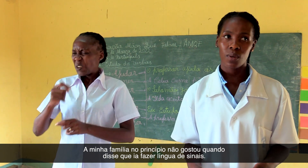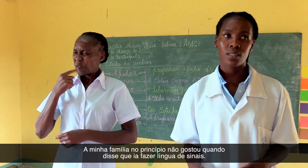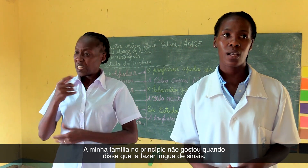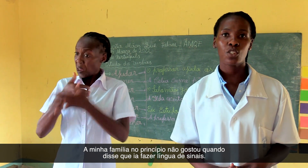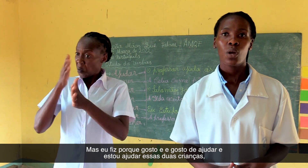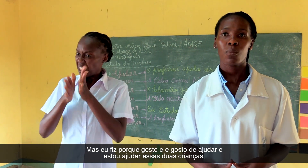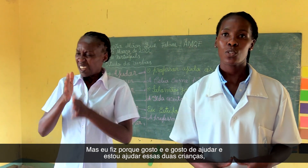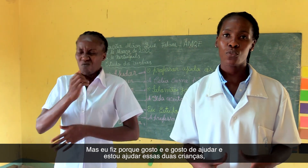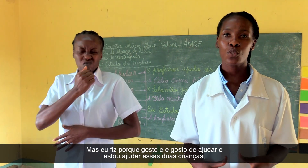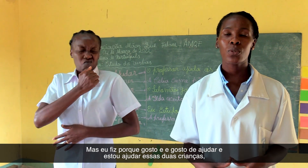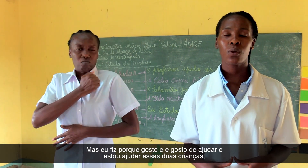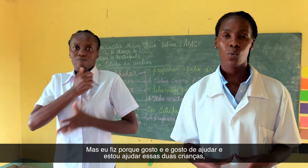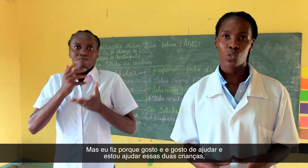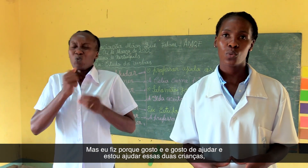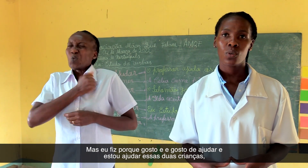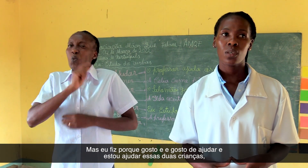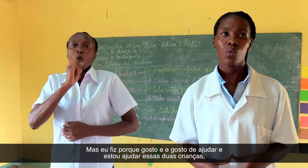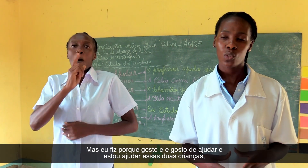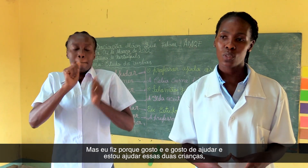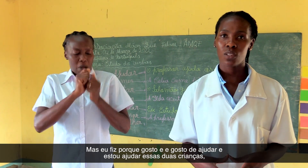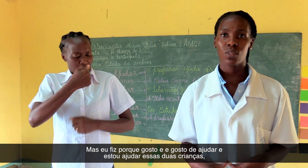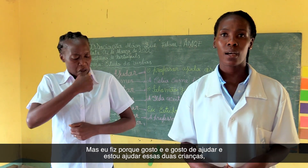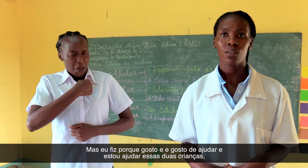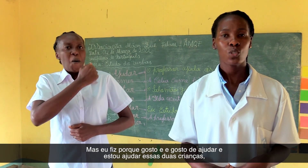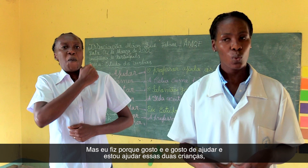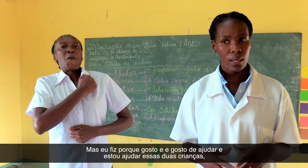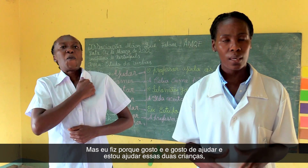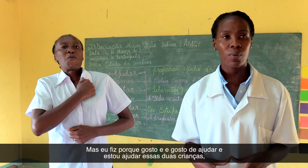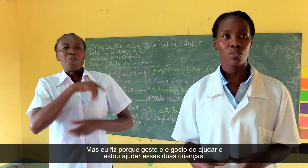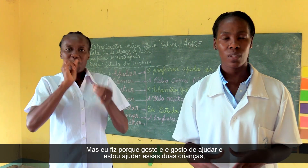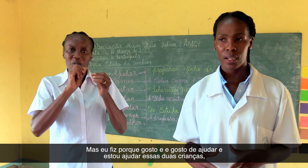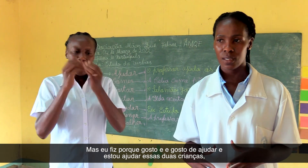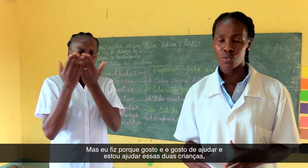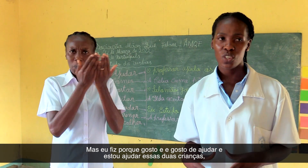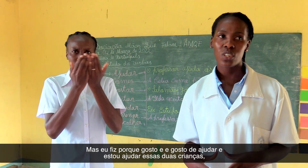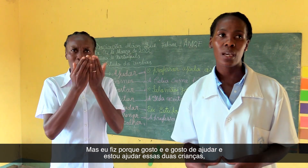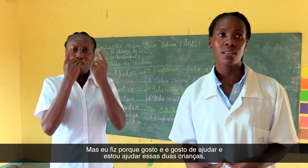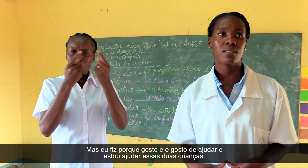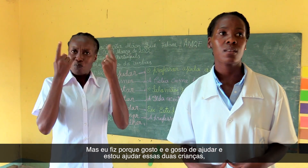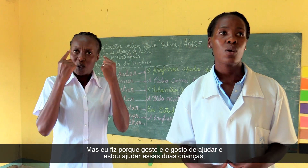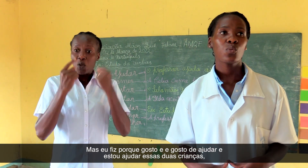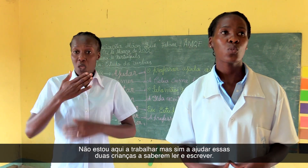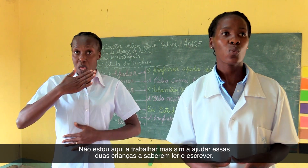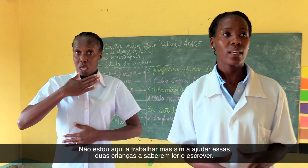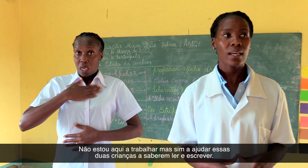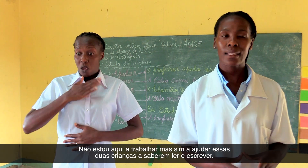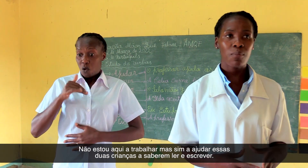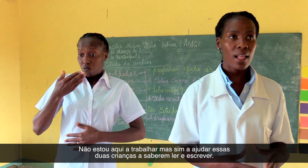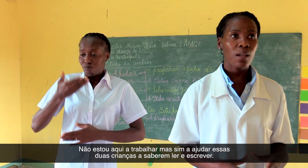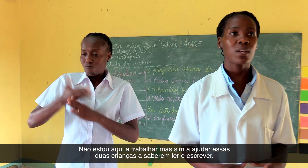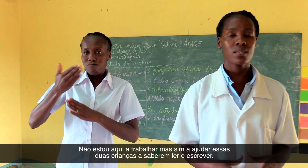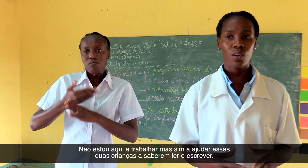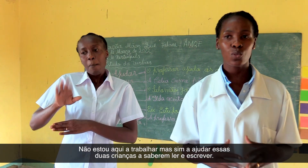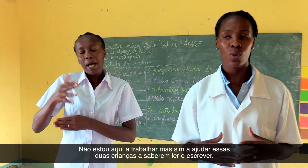ia fazer língua de sinal. Mas eu fiz porque eu gosto. E gosto de ajudar. Estou aqui para ajudar essas duas crianças. Não estou aqui a